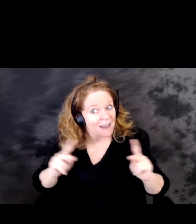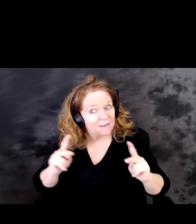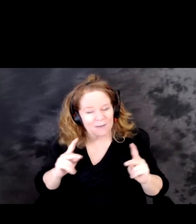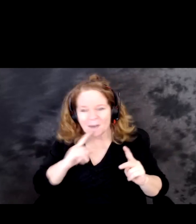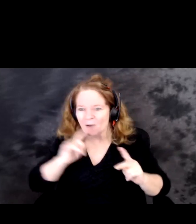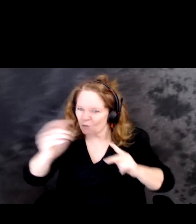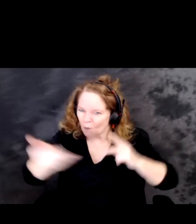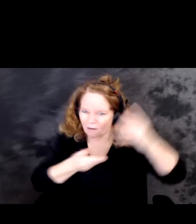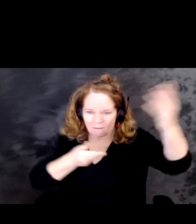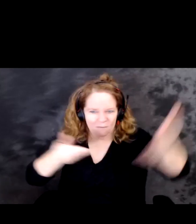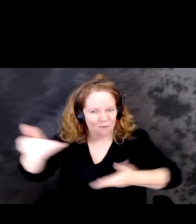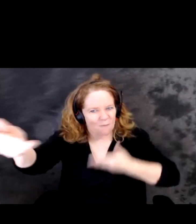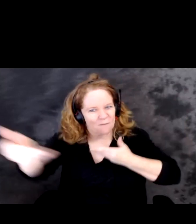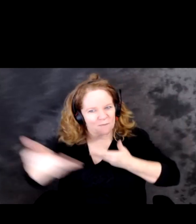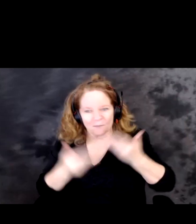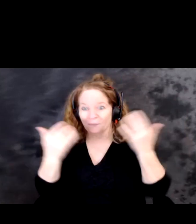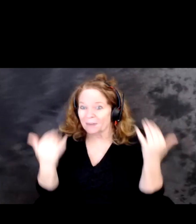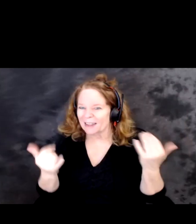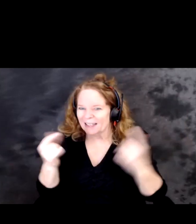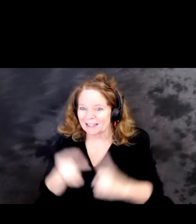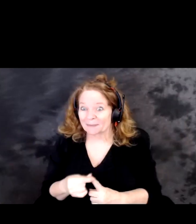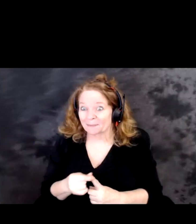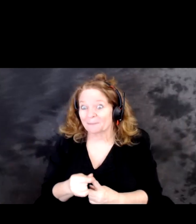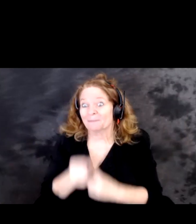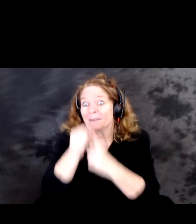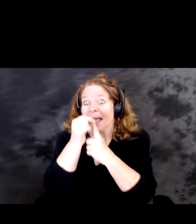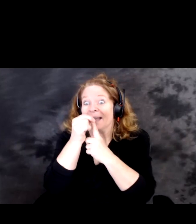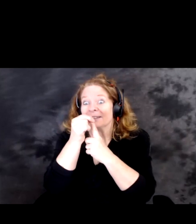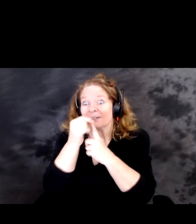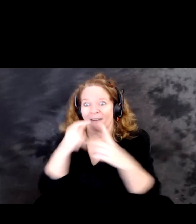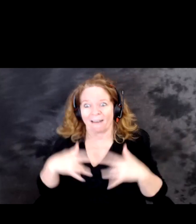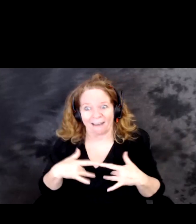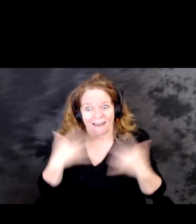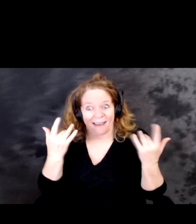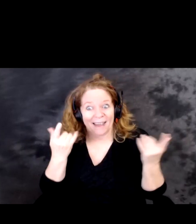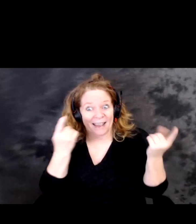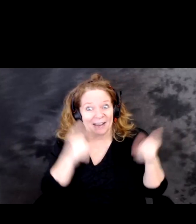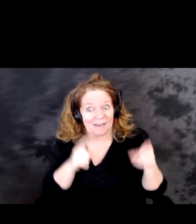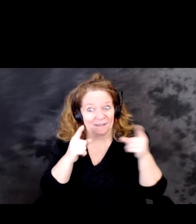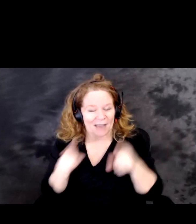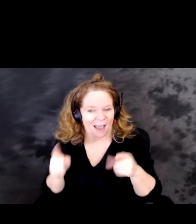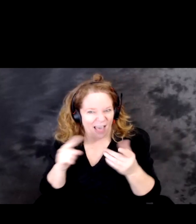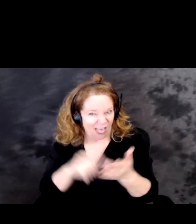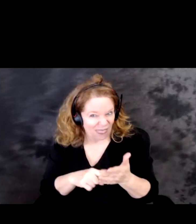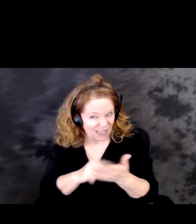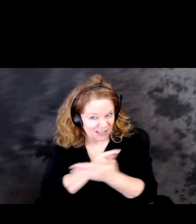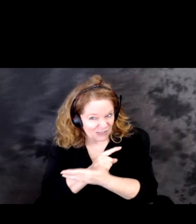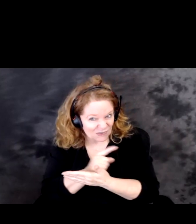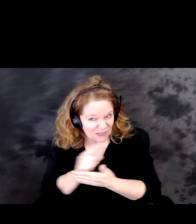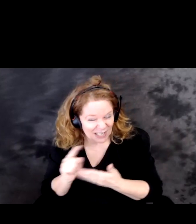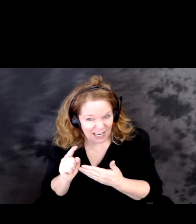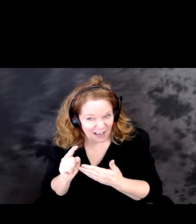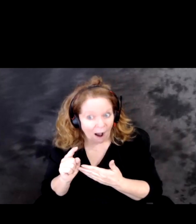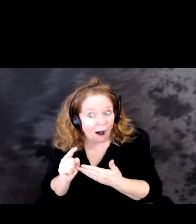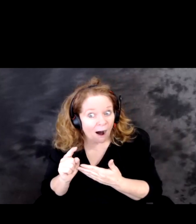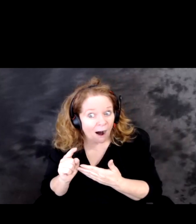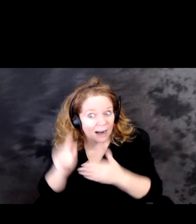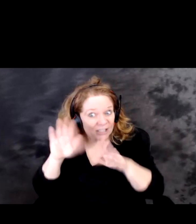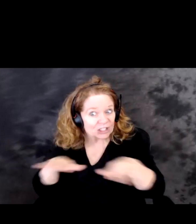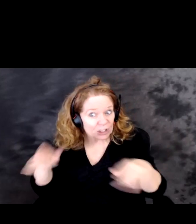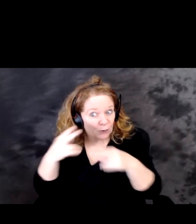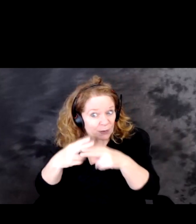todos están bienvenidos a esta hora o a este evento especial. Y esta semana